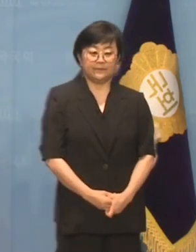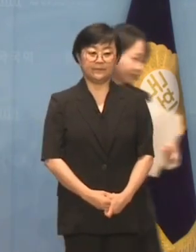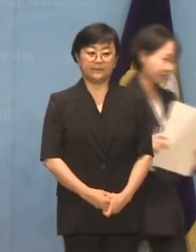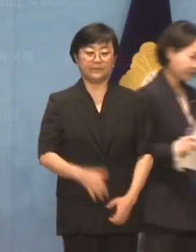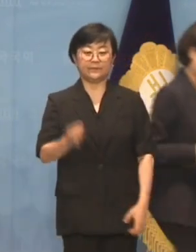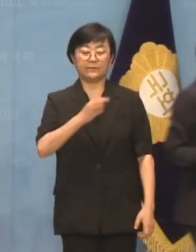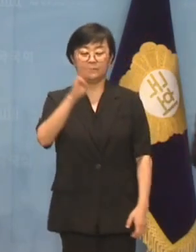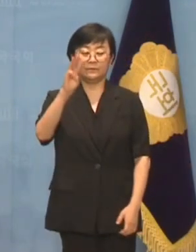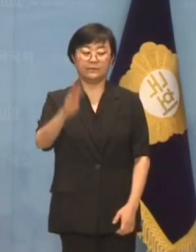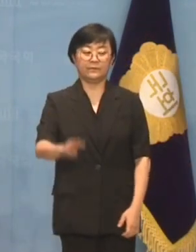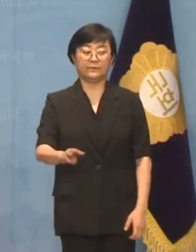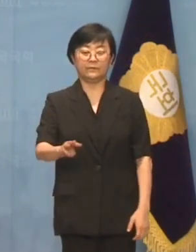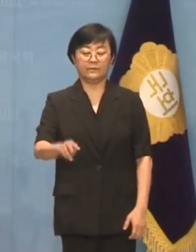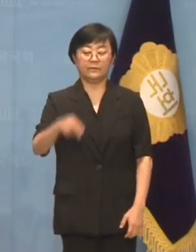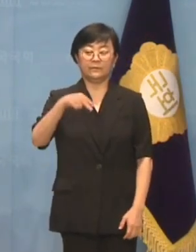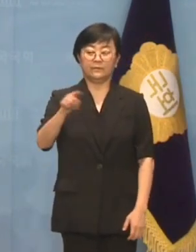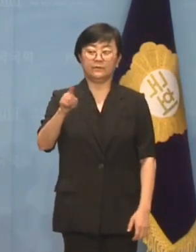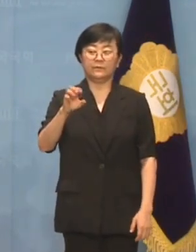네,